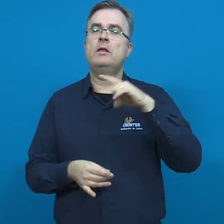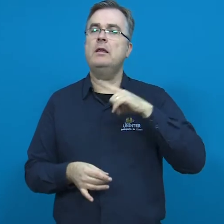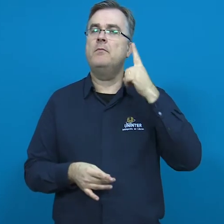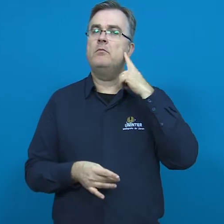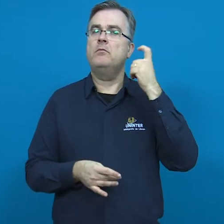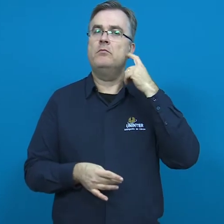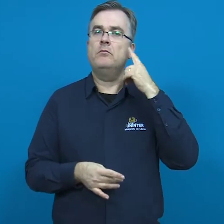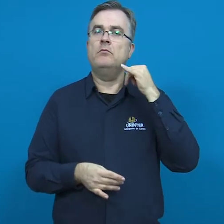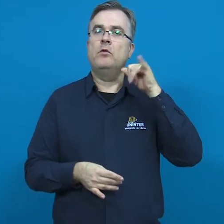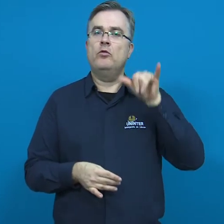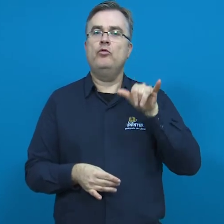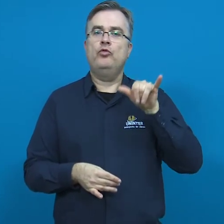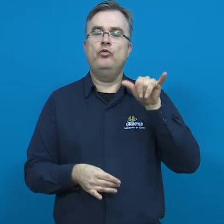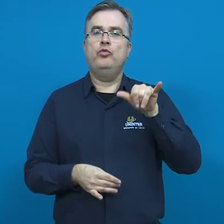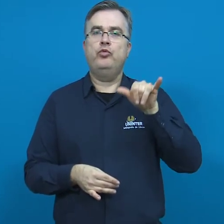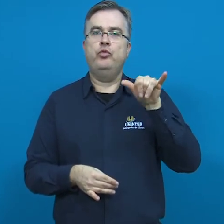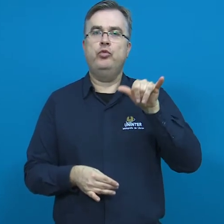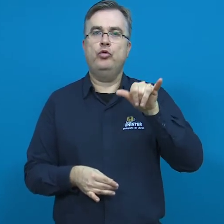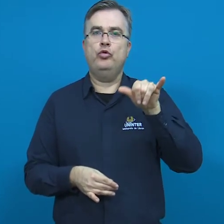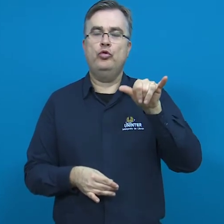geralmente faz um barulho, né? Então vai...